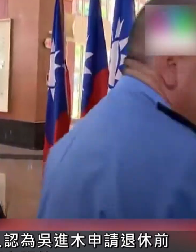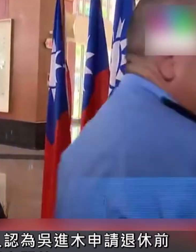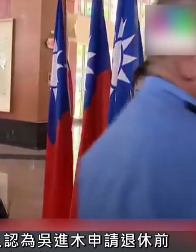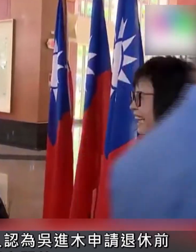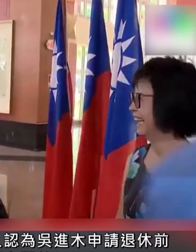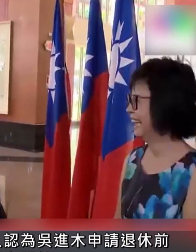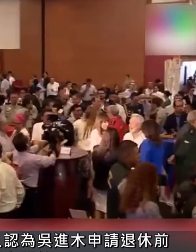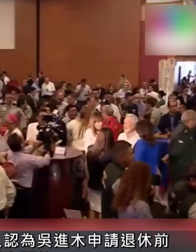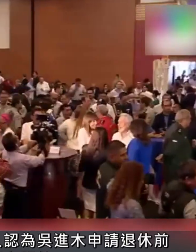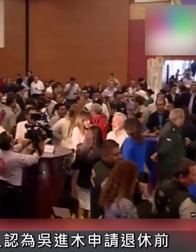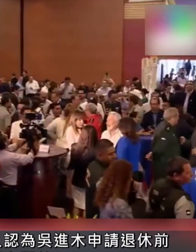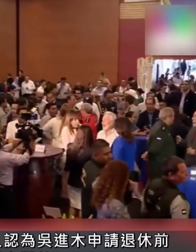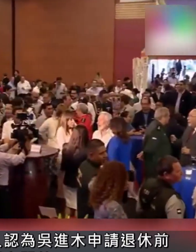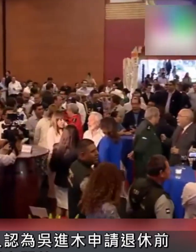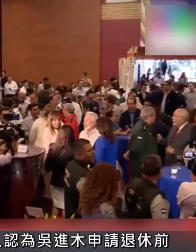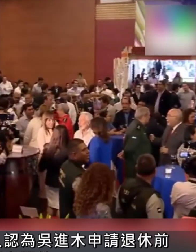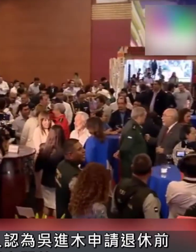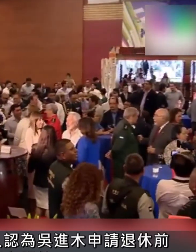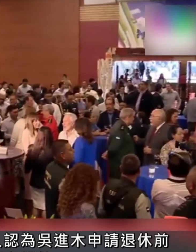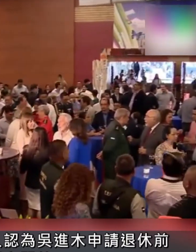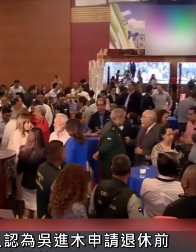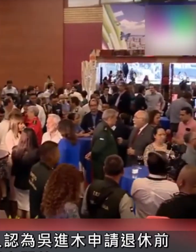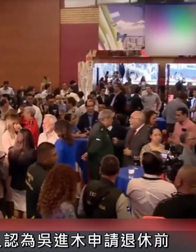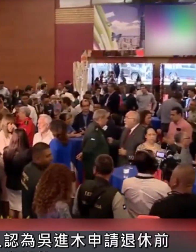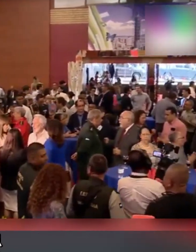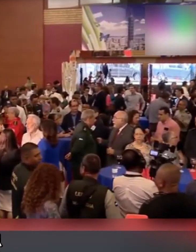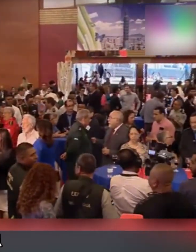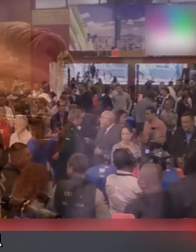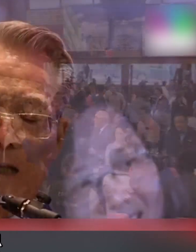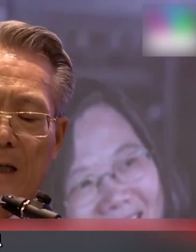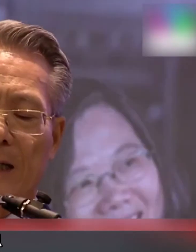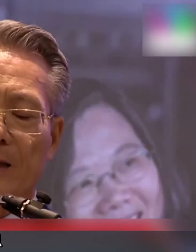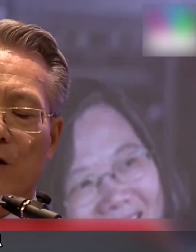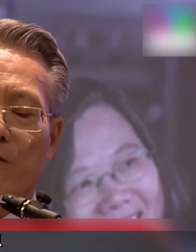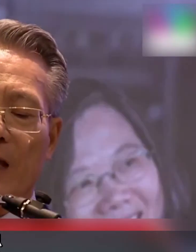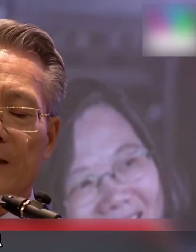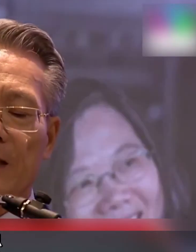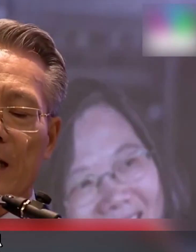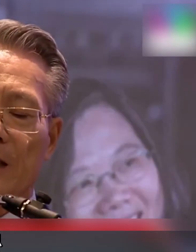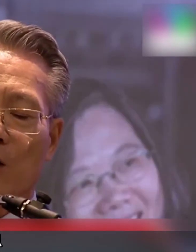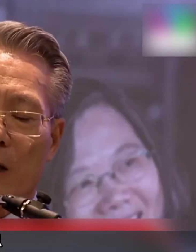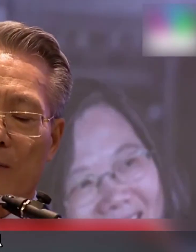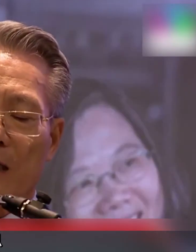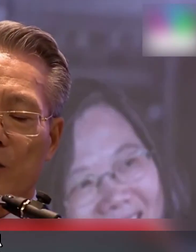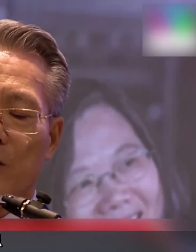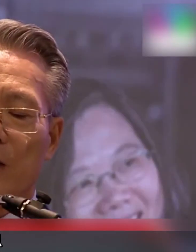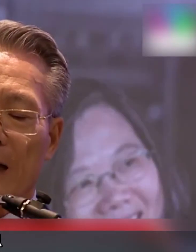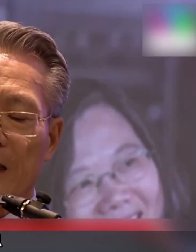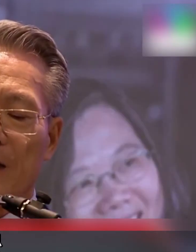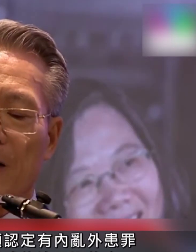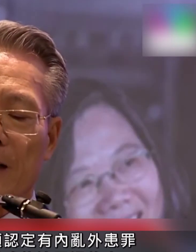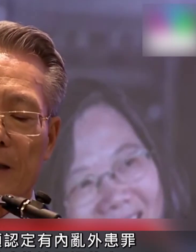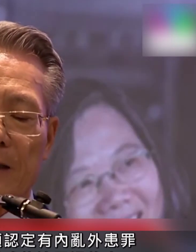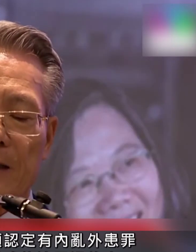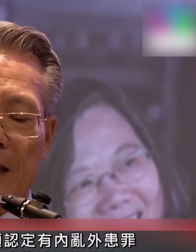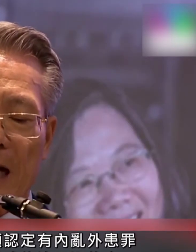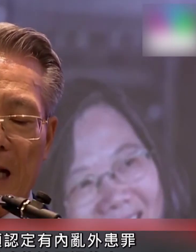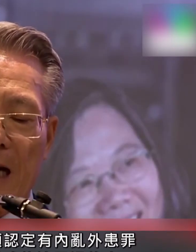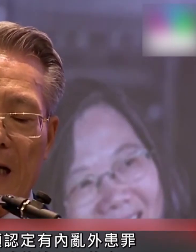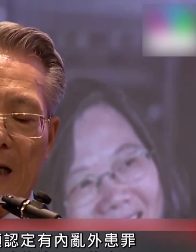申请退休前是否知情台尼的邦交关系，还是只回报好消息，需要透过电报厘清。全叙部则表示，